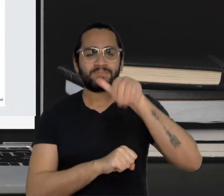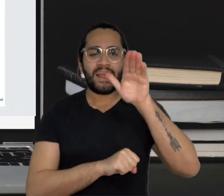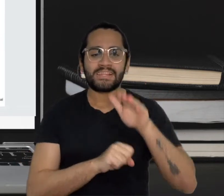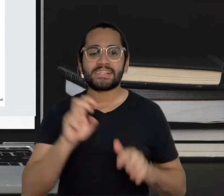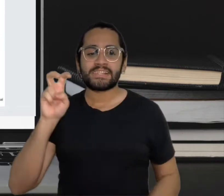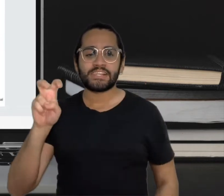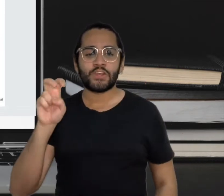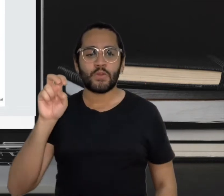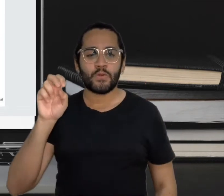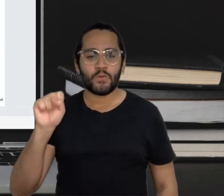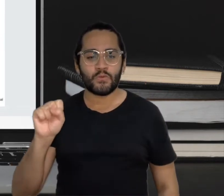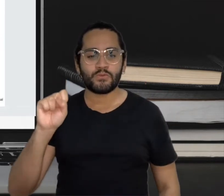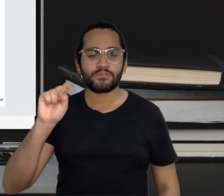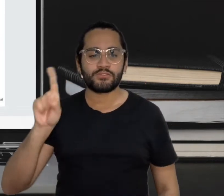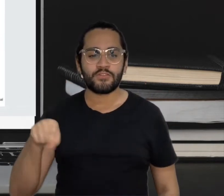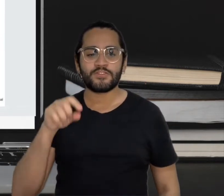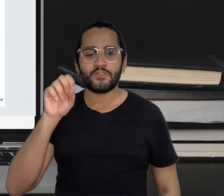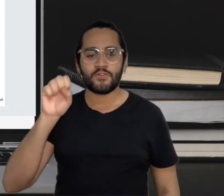que